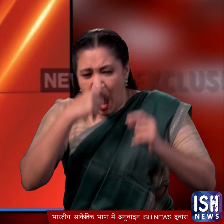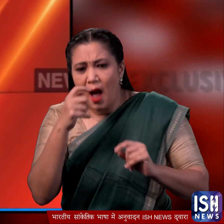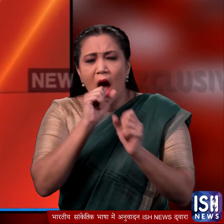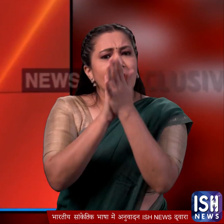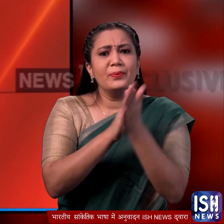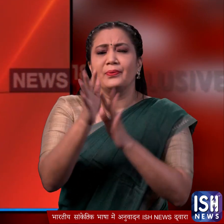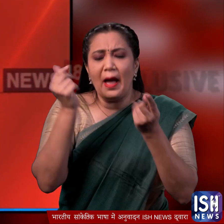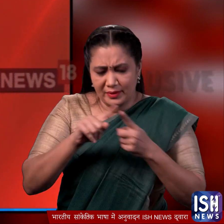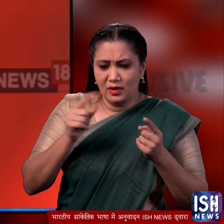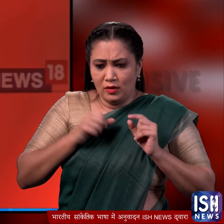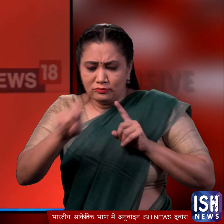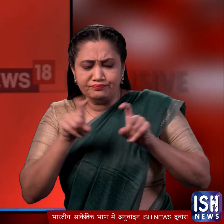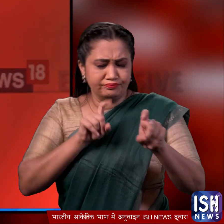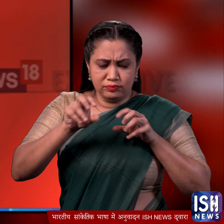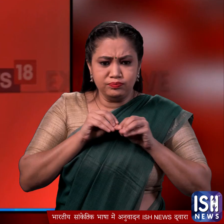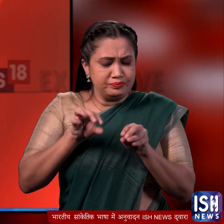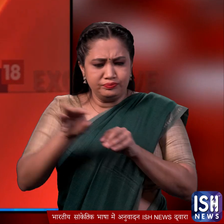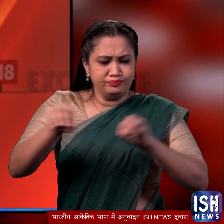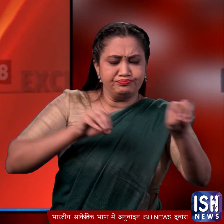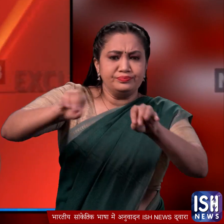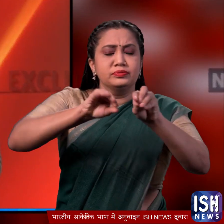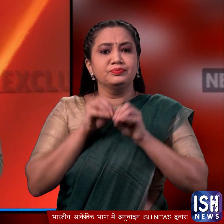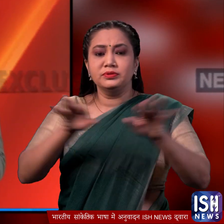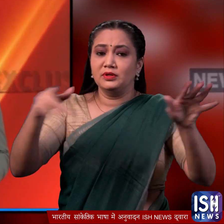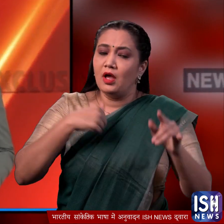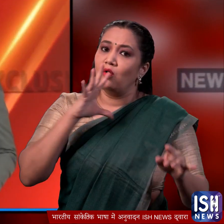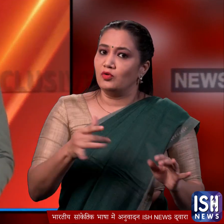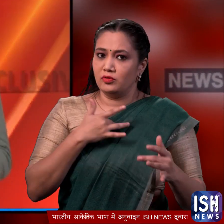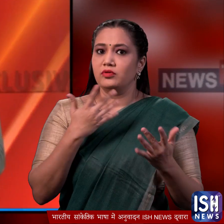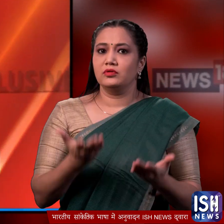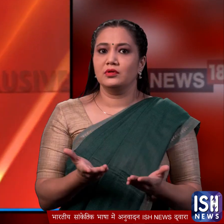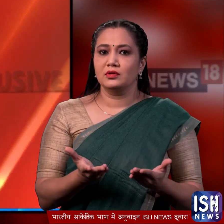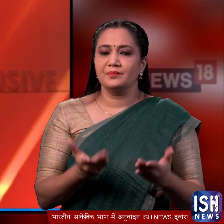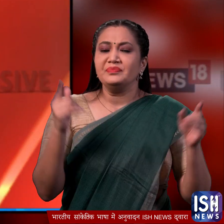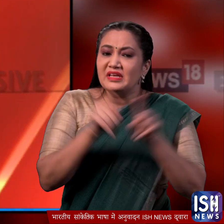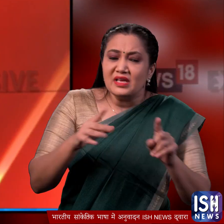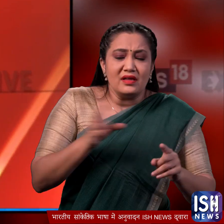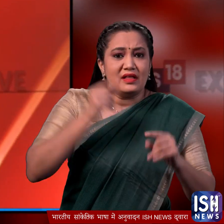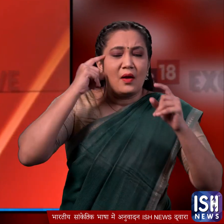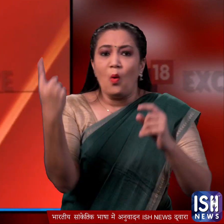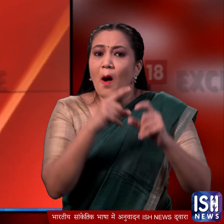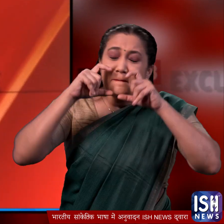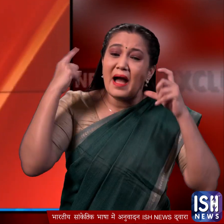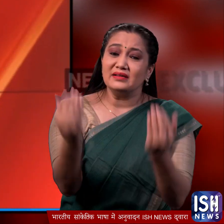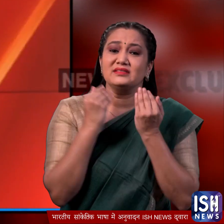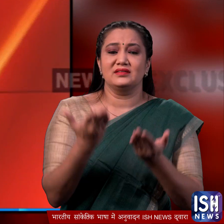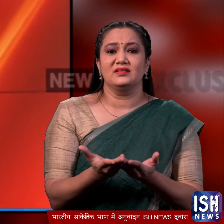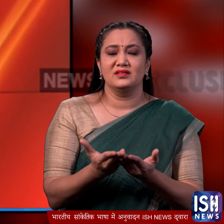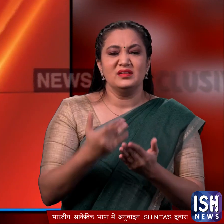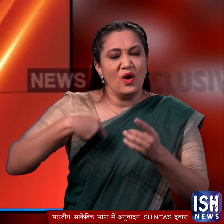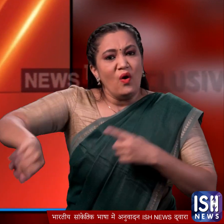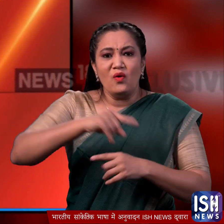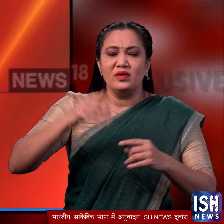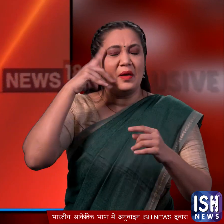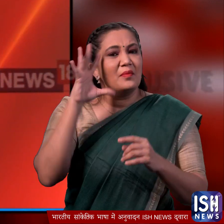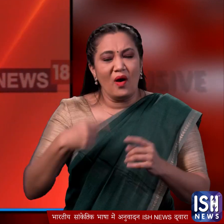भी हुए तो वायरस कितने लोगों को अपना शिकार बनाएगा, यह सोचकर भी डर लगता है। और इस डर से हमें सिर्फ मास्क ही बचा सकता है, जिसकी